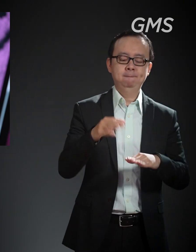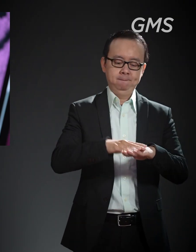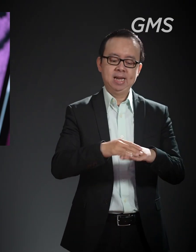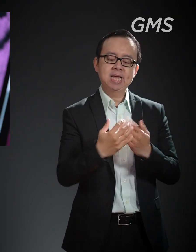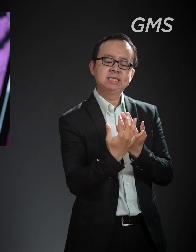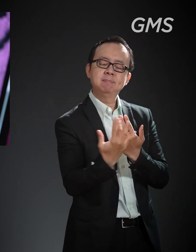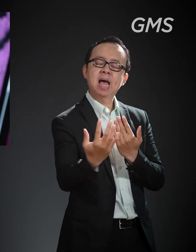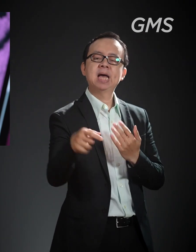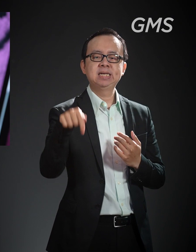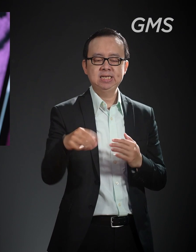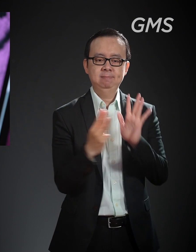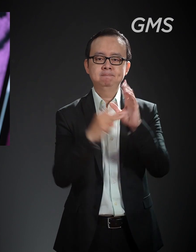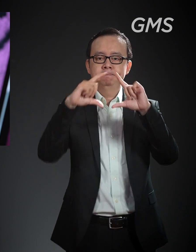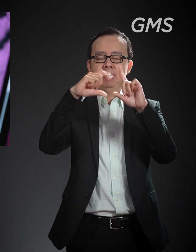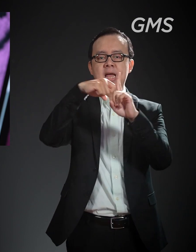Makedonia.